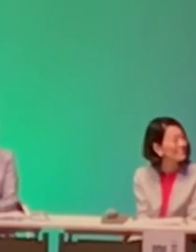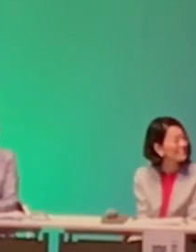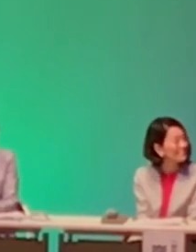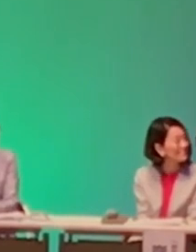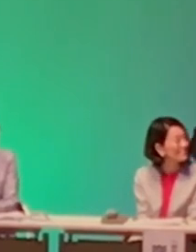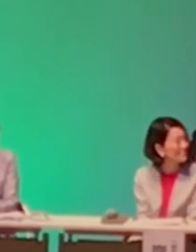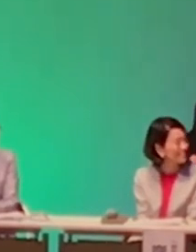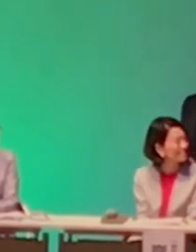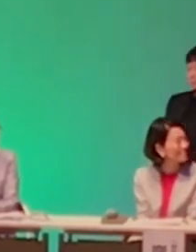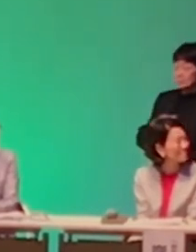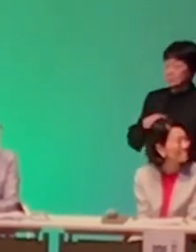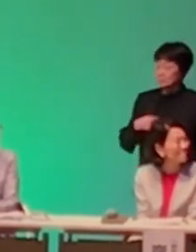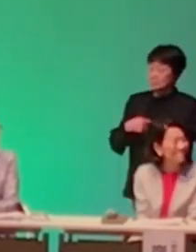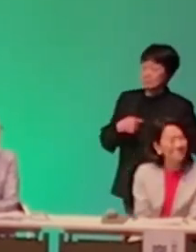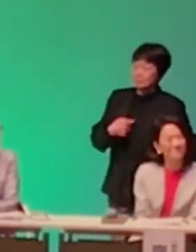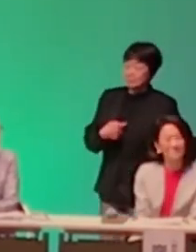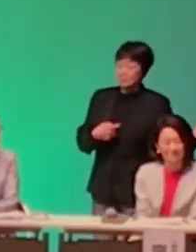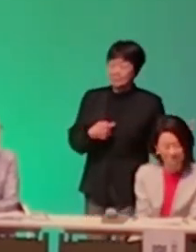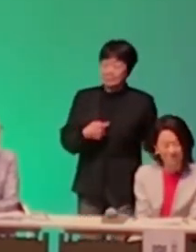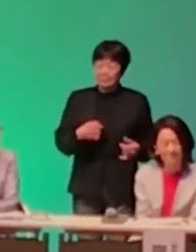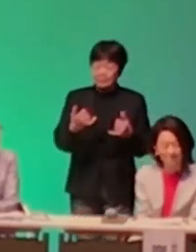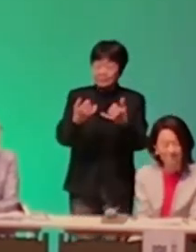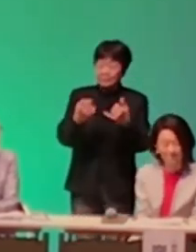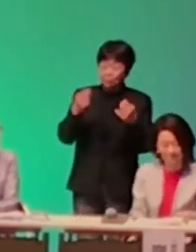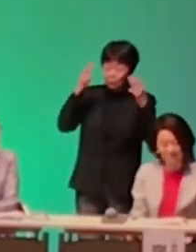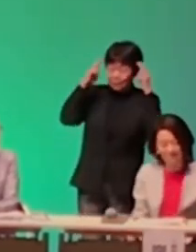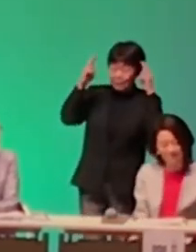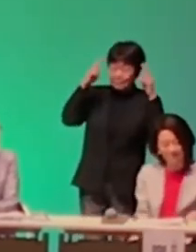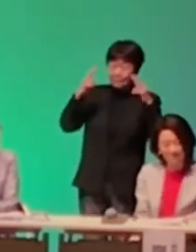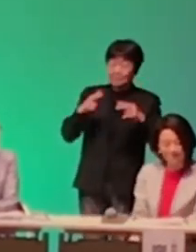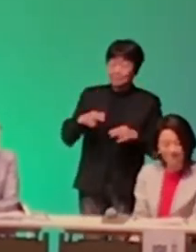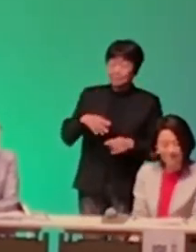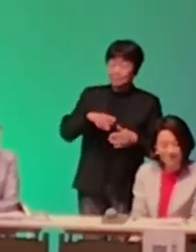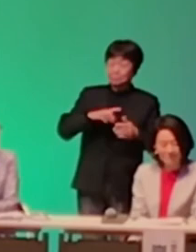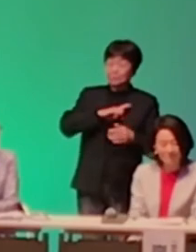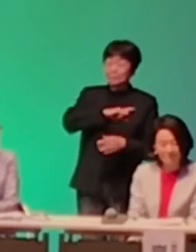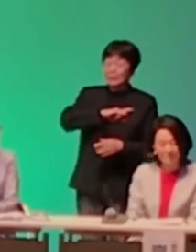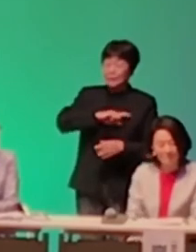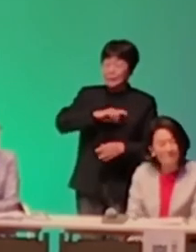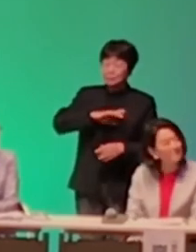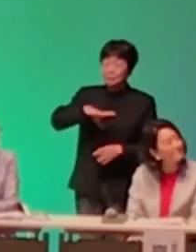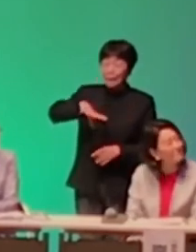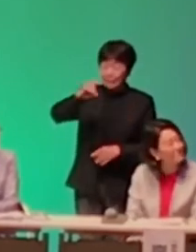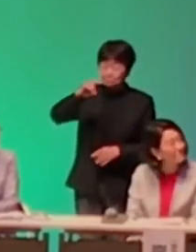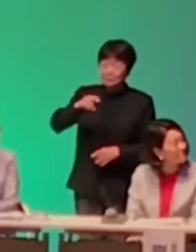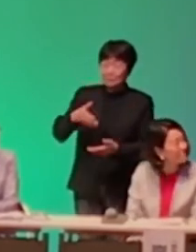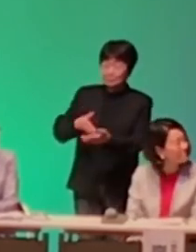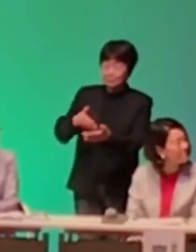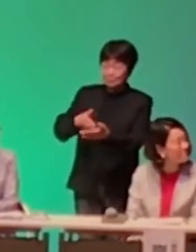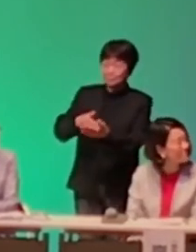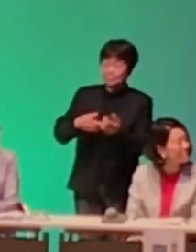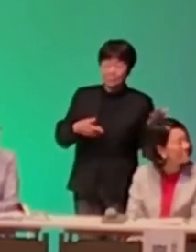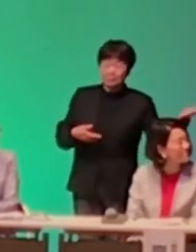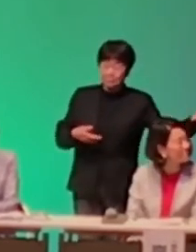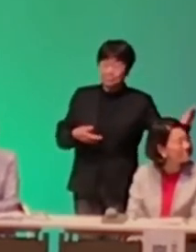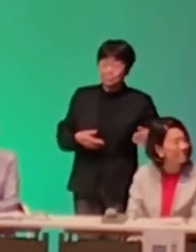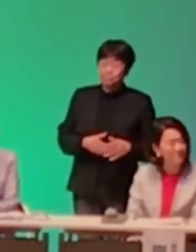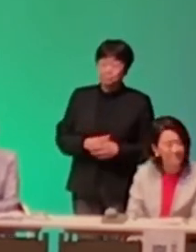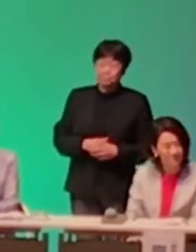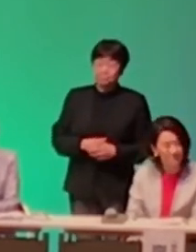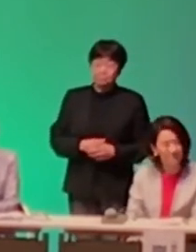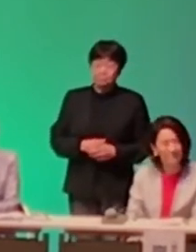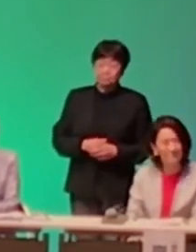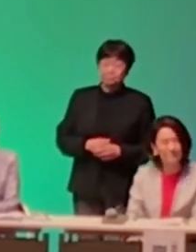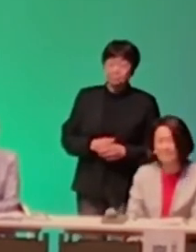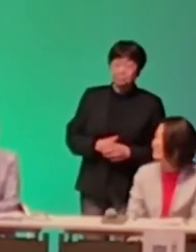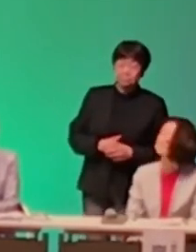的には女性初の〇〇っていうのが多くって、ちょっと鬱陶しい思いをしましたっていう話をしたんですけれども、なぜ鬱陶しかったのか